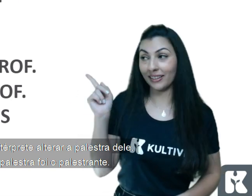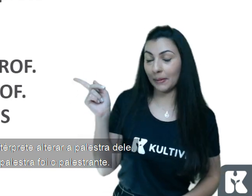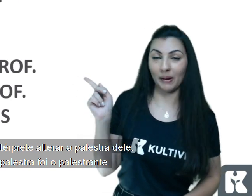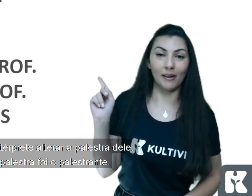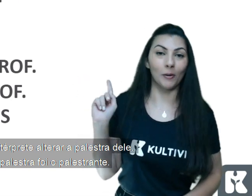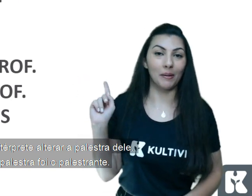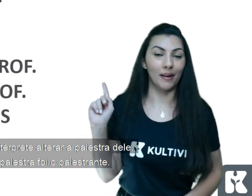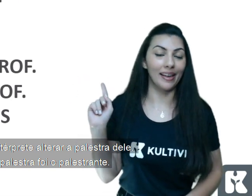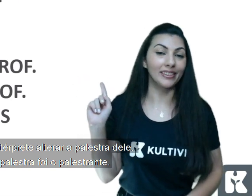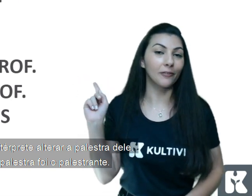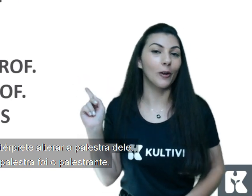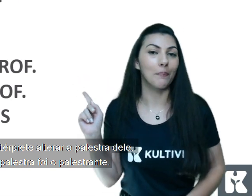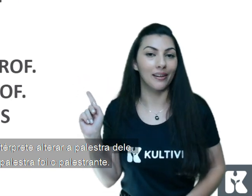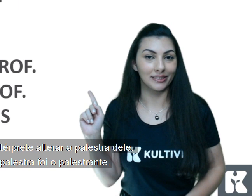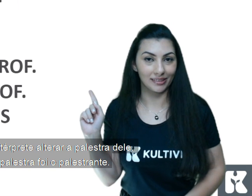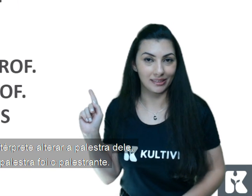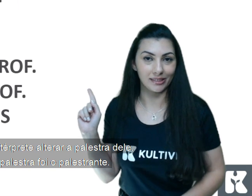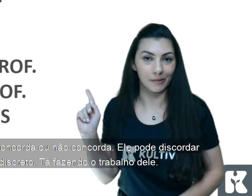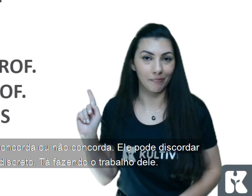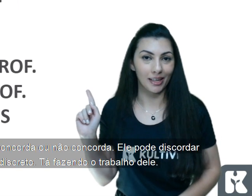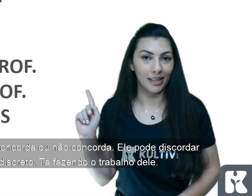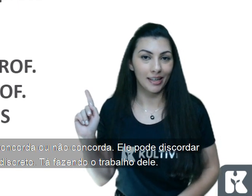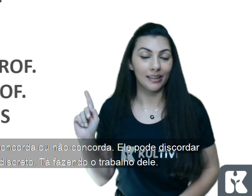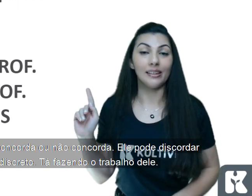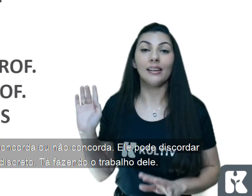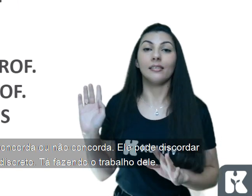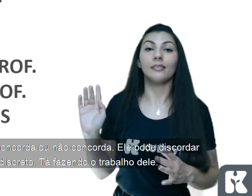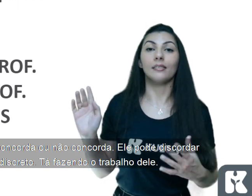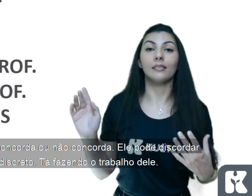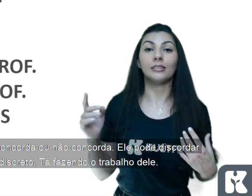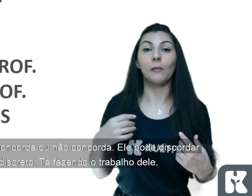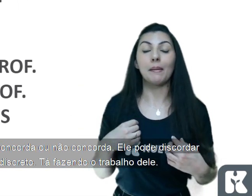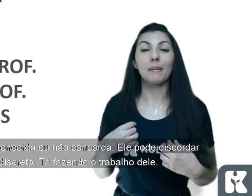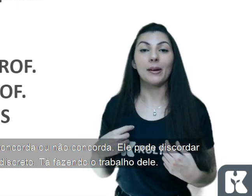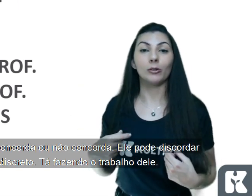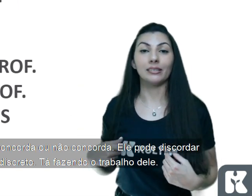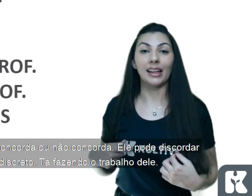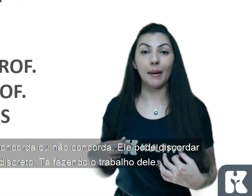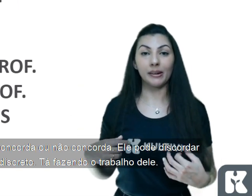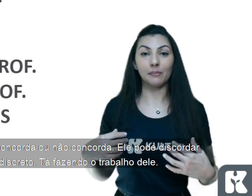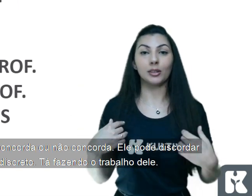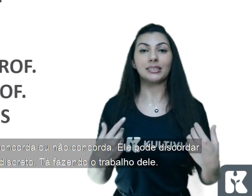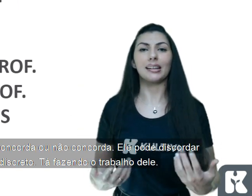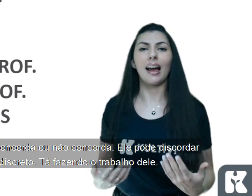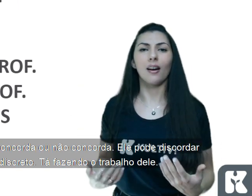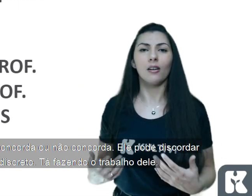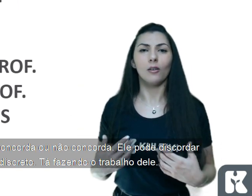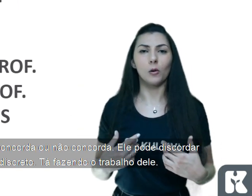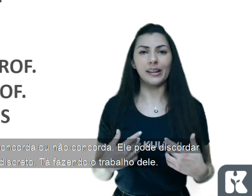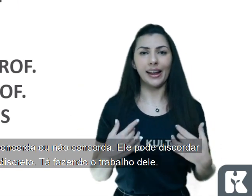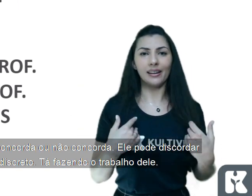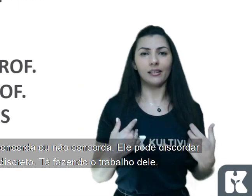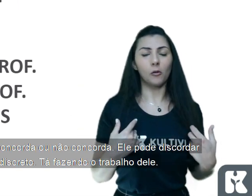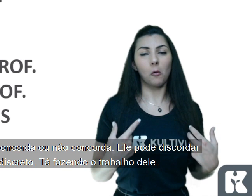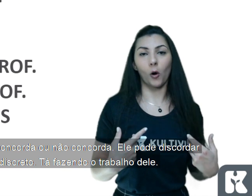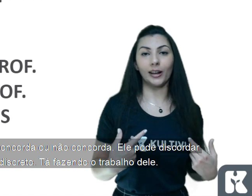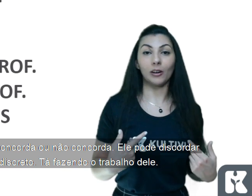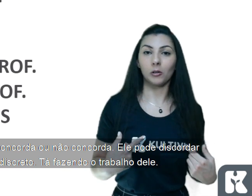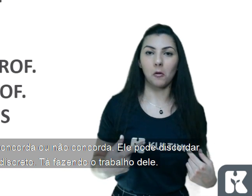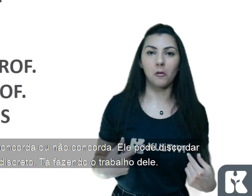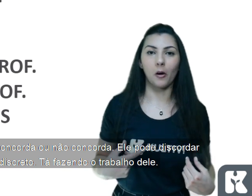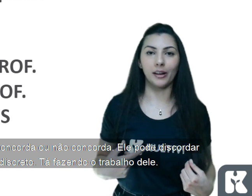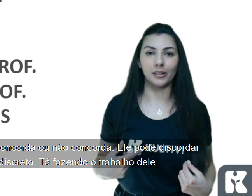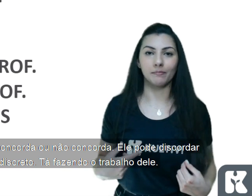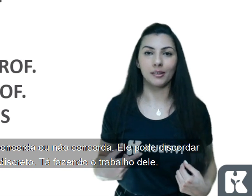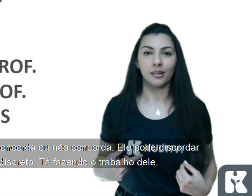dele. Quem se preparou para a palestra foi o palestrante. E não é papel do intérprete mostrar o que ele concorda